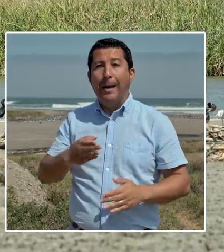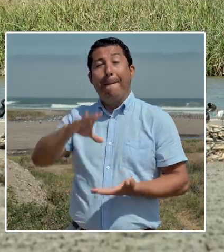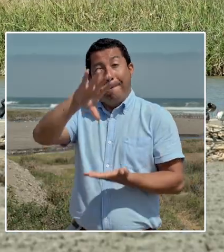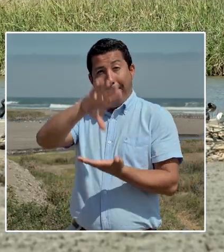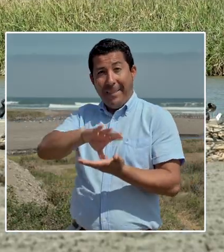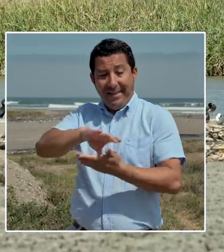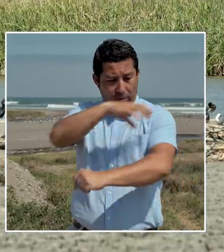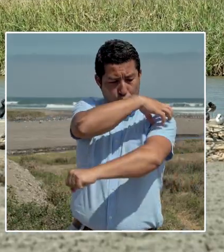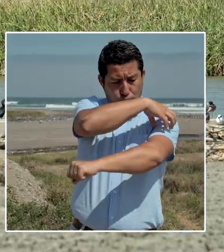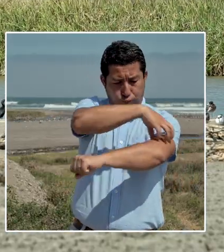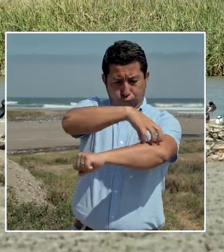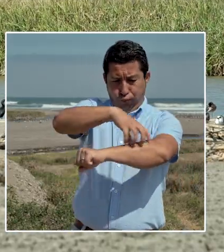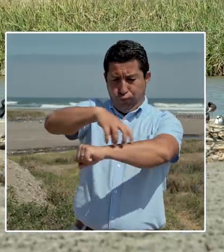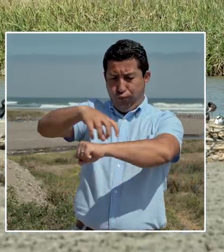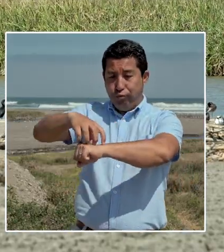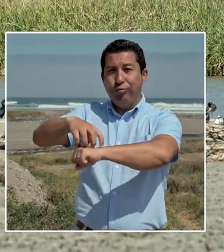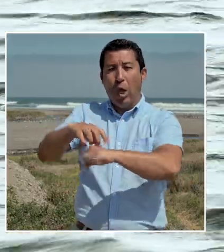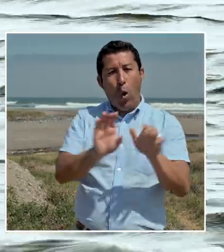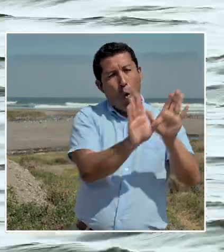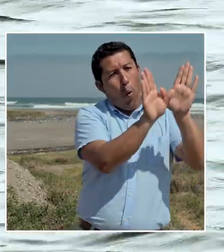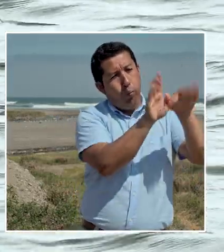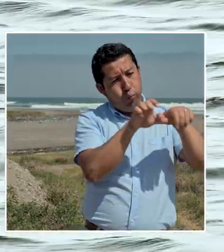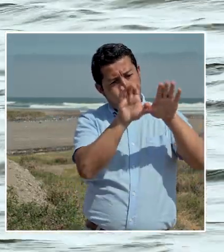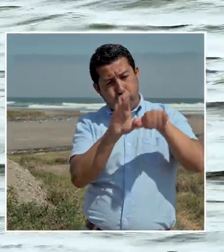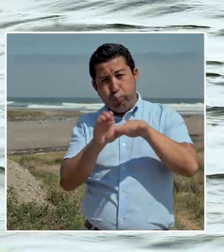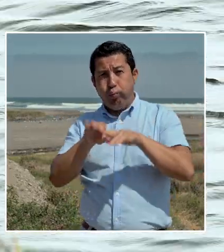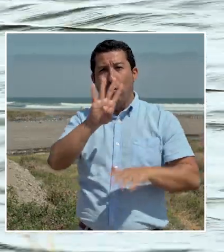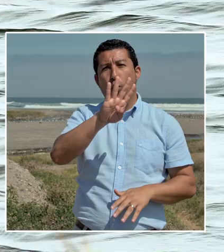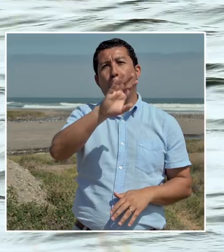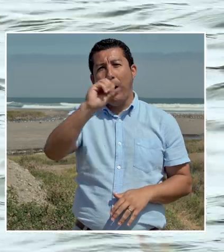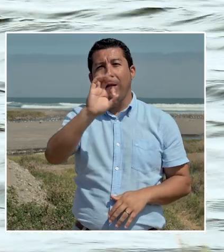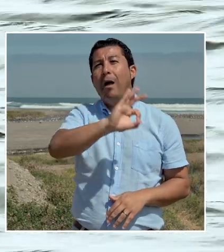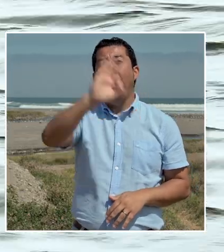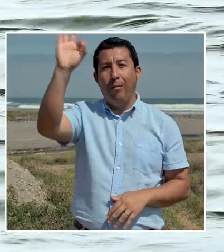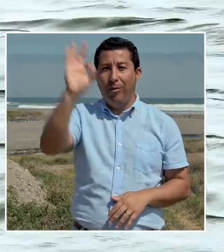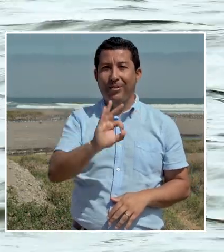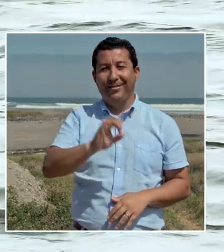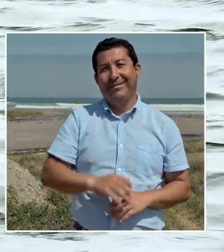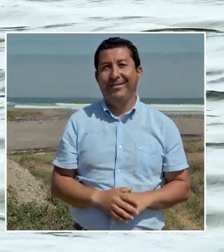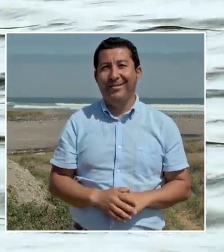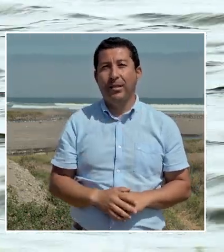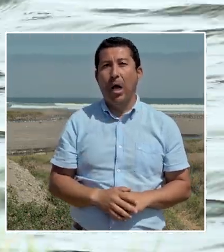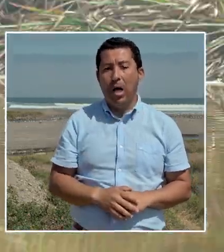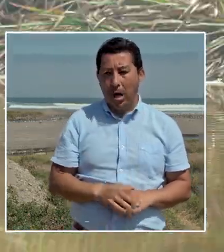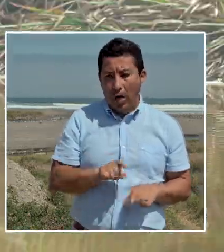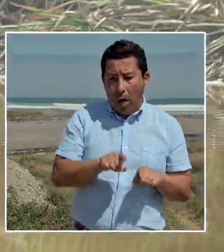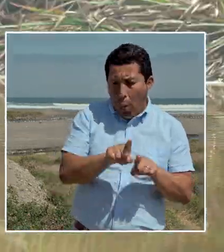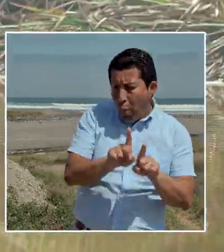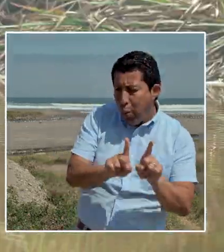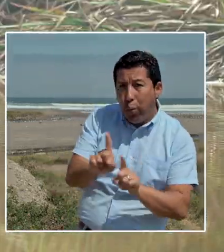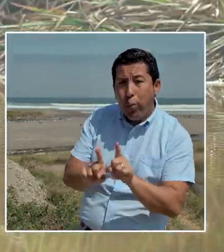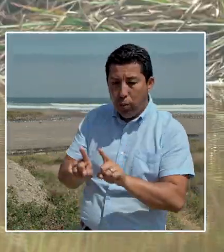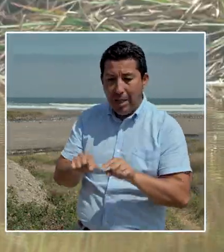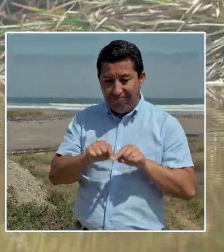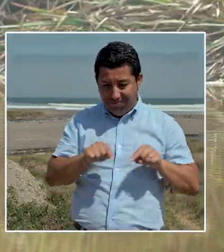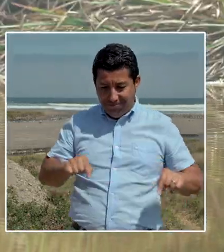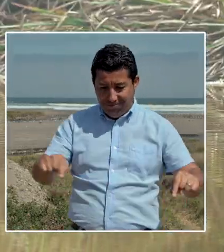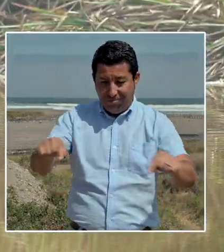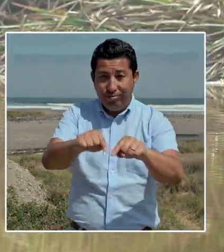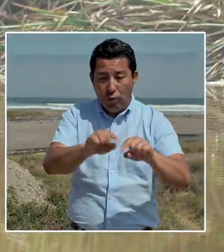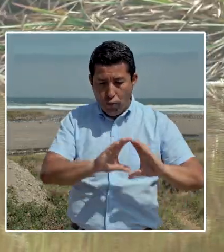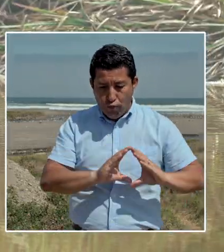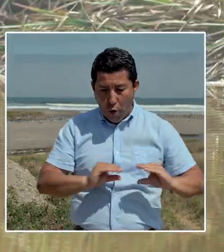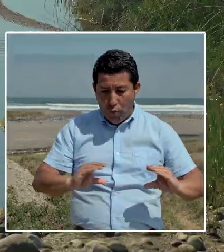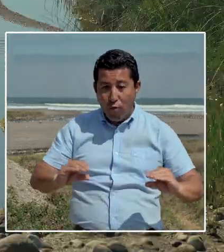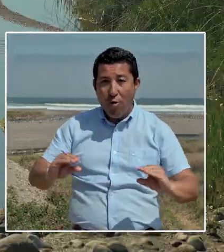representan el 40 por ciento de todas las aves migratorias que arriban al país para algunas de ellas